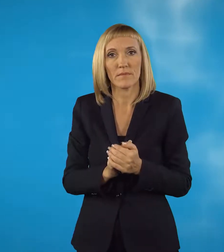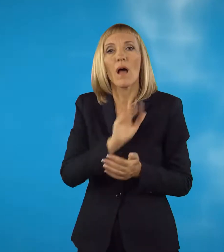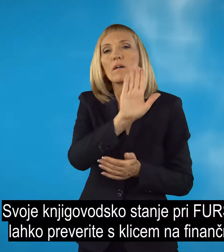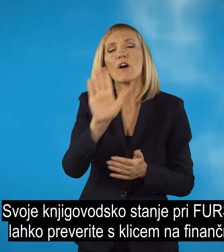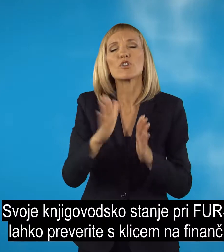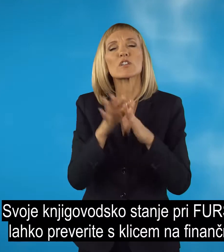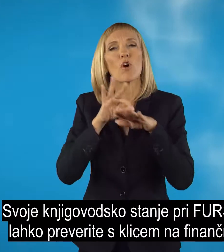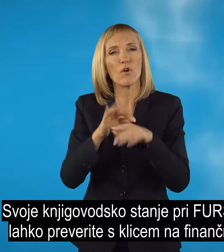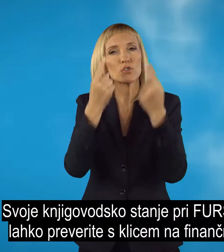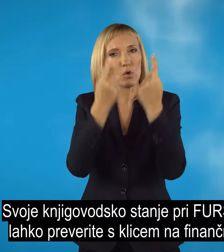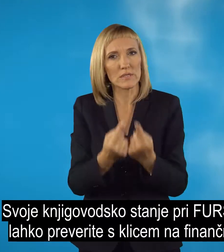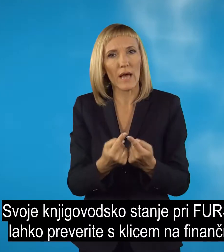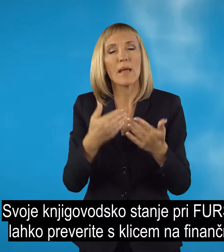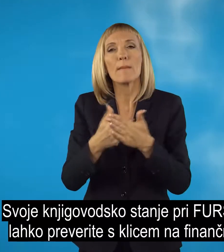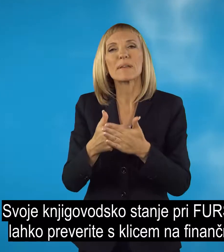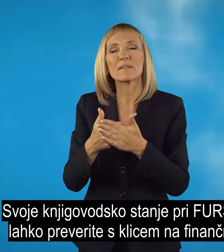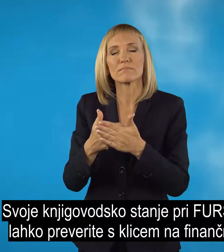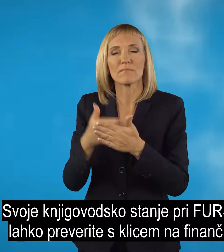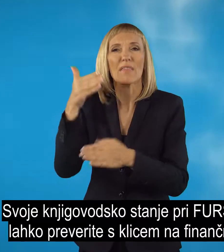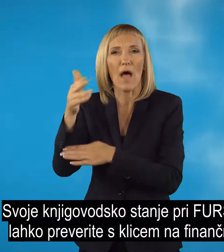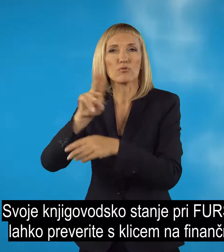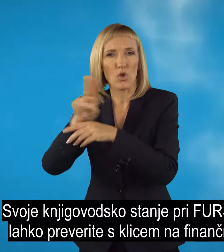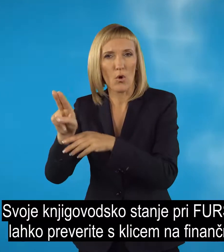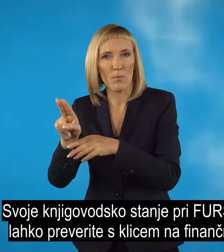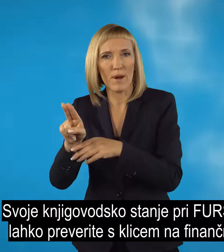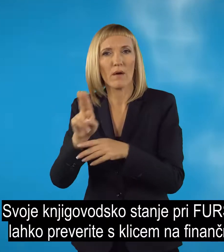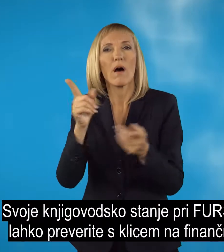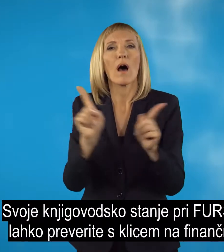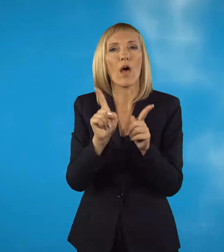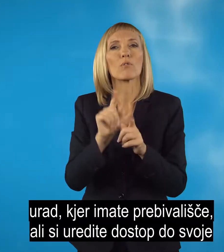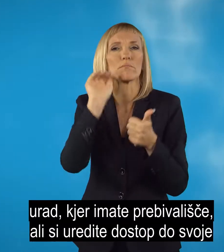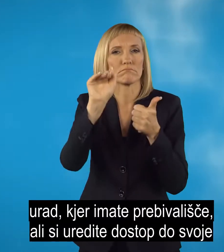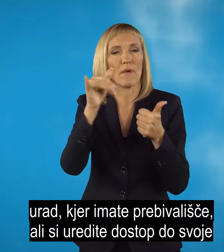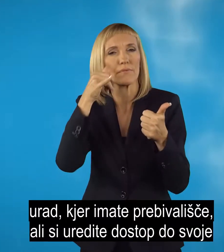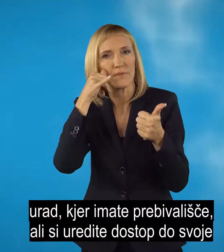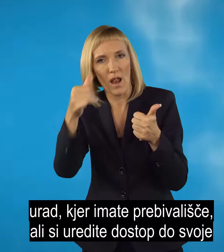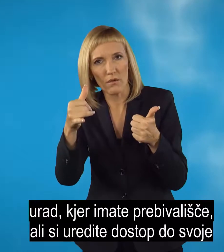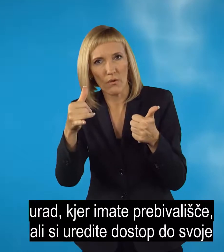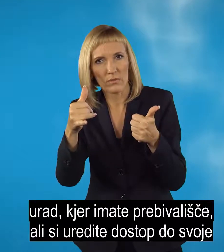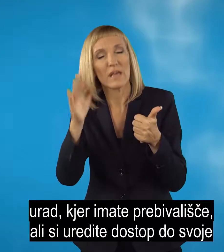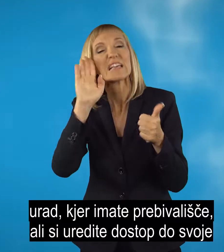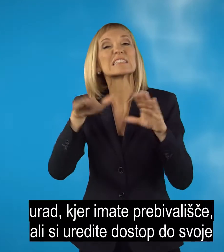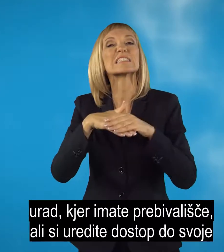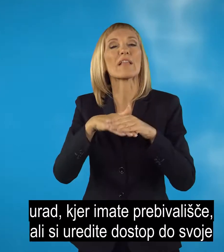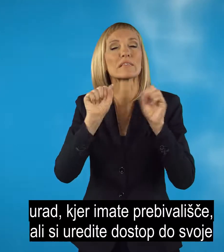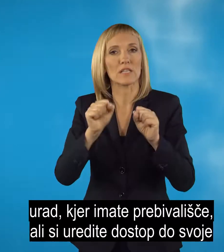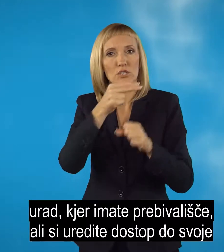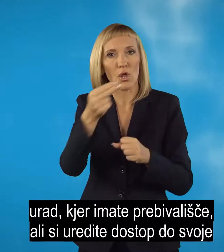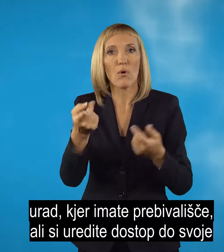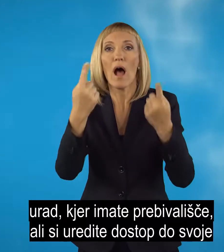Svoje knjigovodsko stanje pri Fursu lahko preverite s klicem na finančni urad, kjer imate prebivališče, ali si